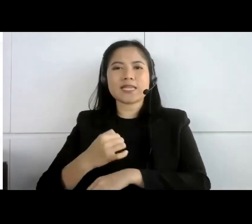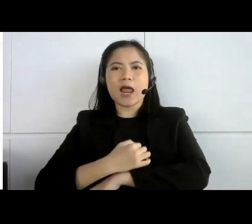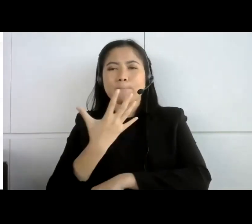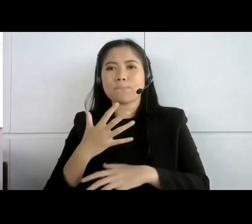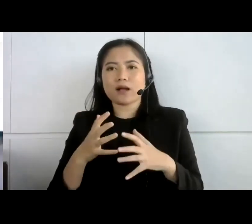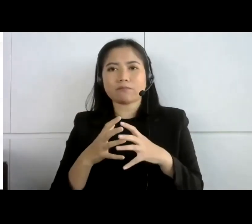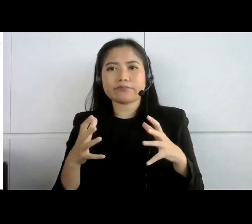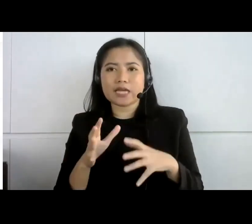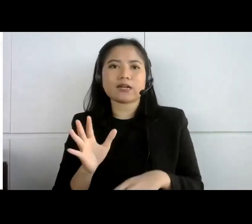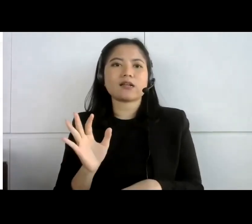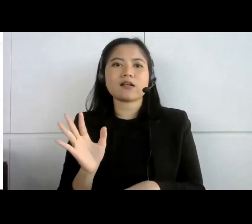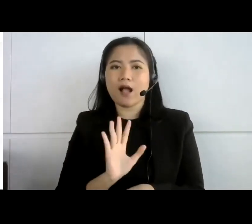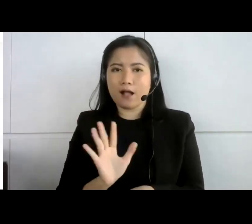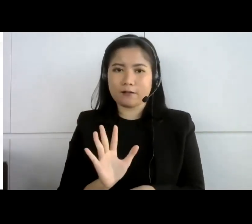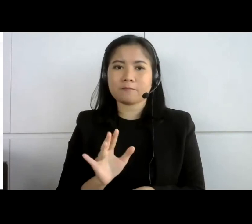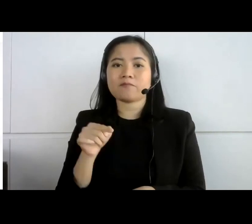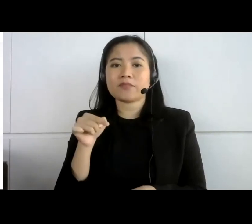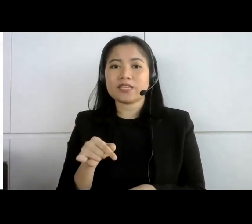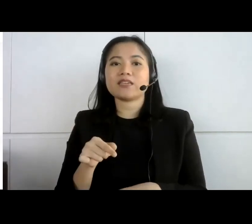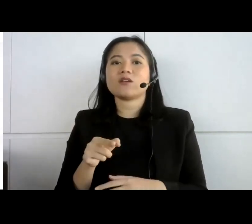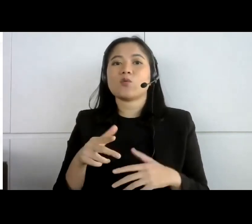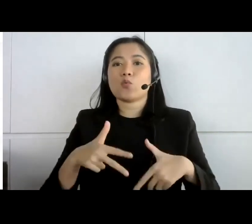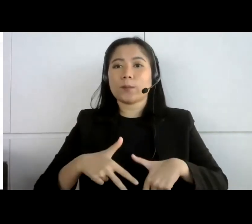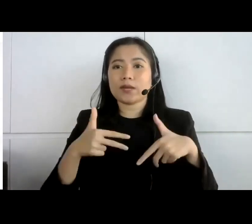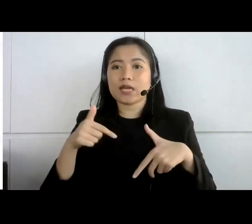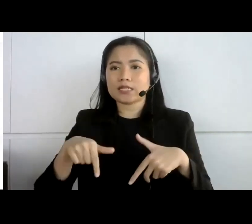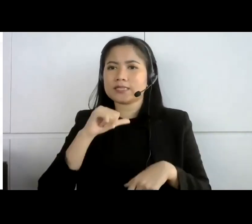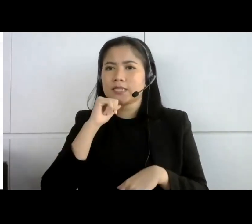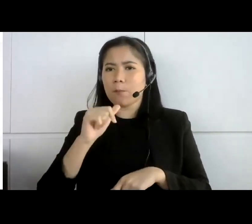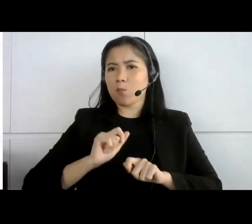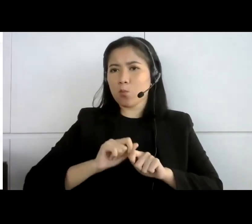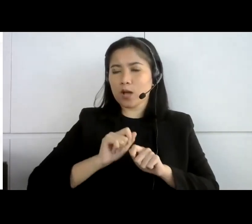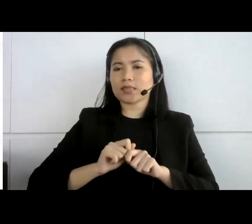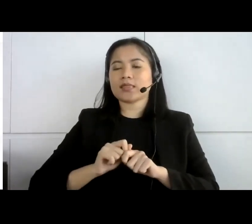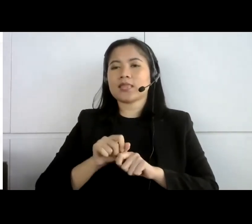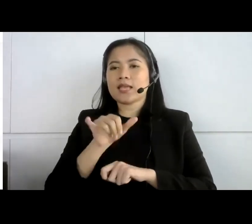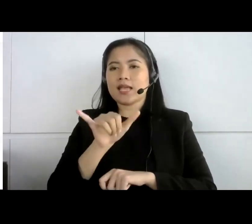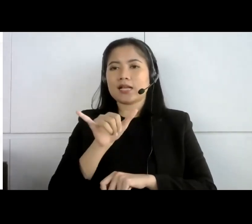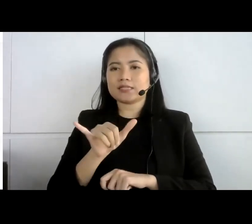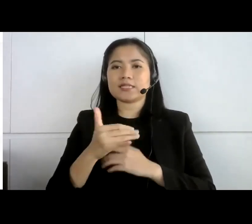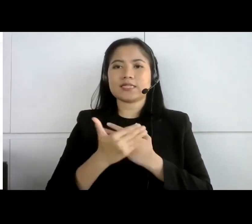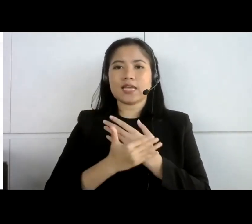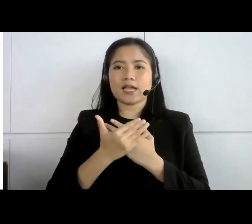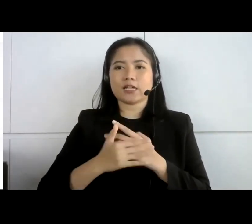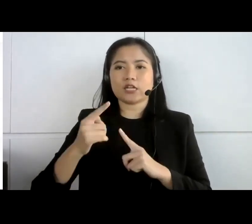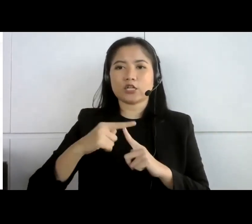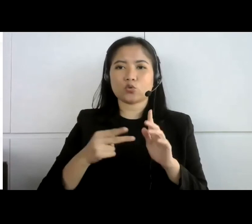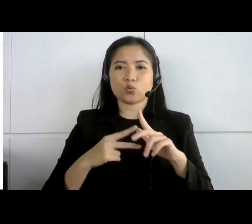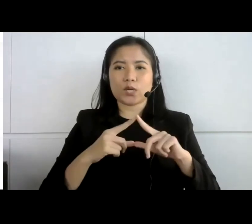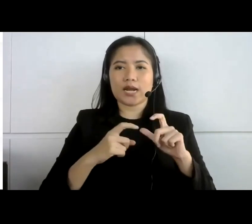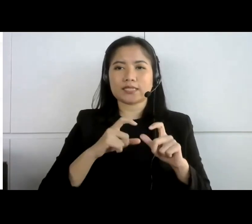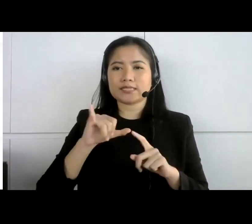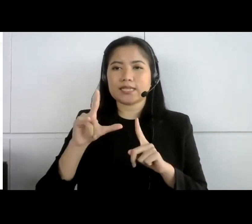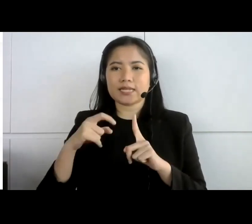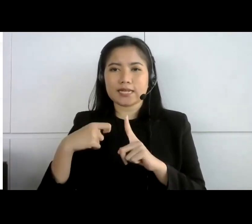sekali lagi webinar ini diselenggarakan oleh Yayasan Sayangi Tunas Cilik, partner of Save the Children Indonesia, bekerjasama